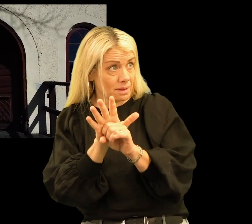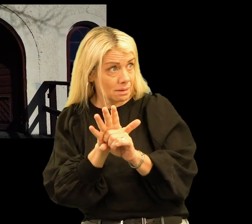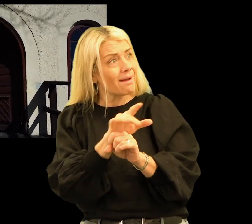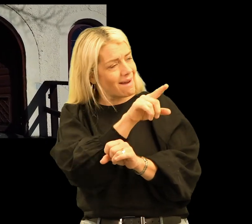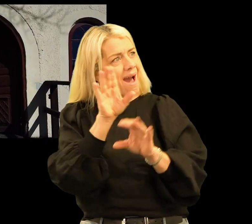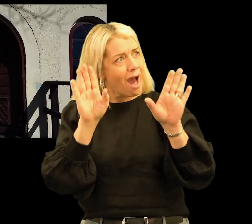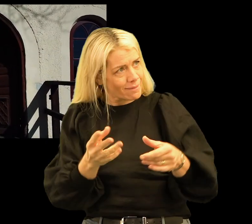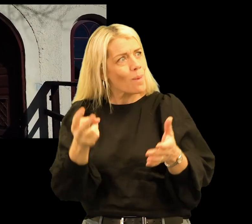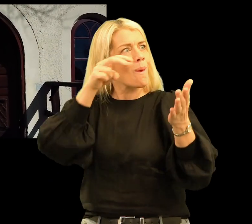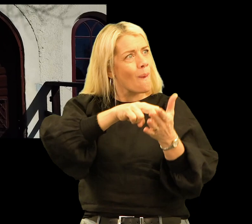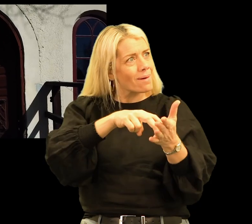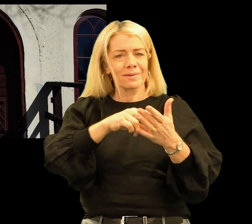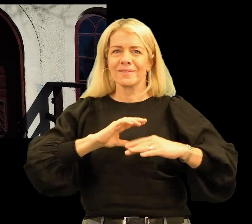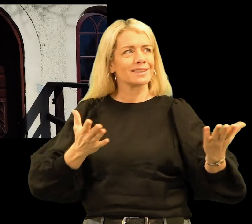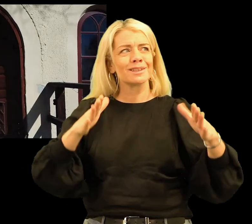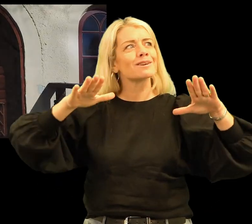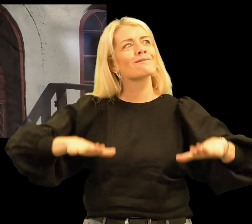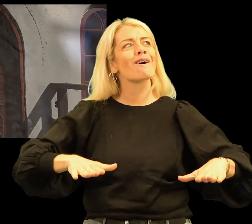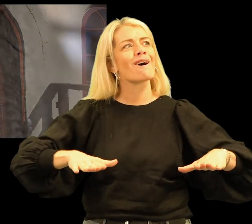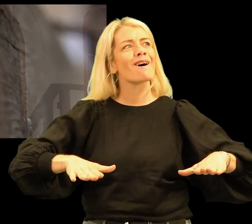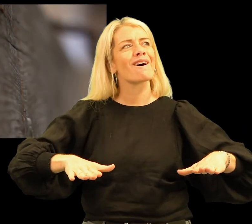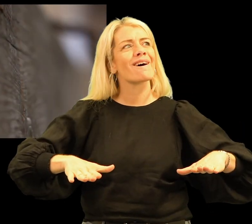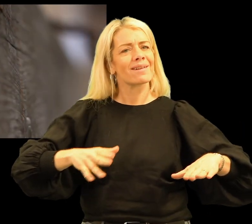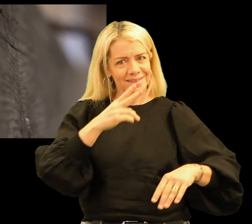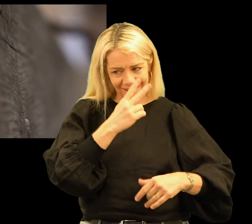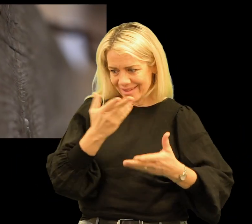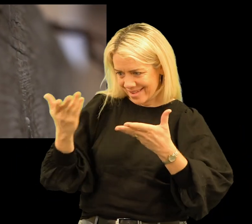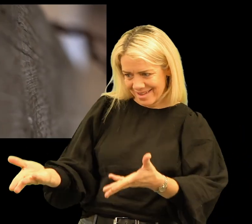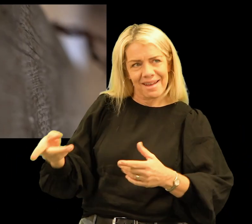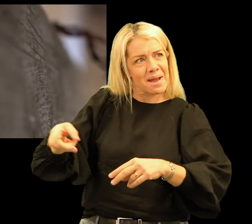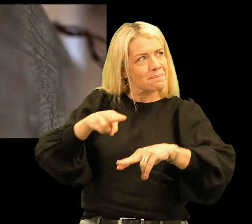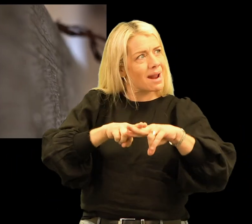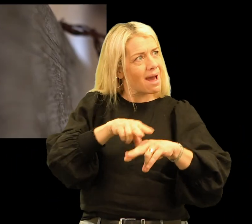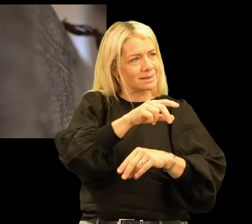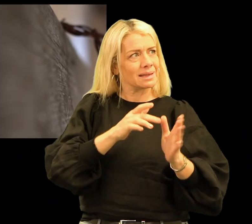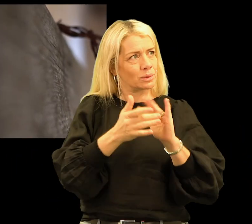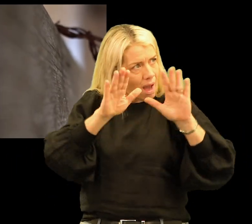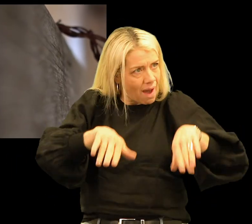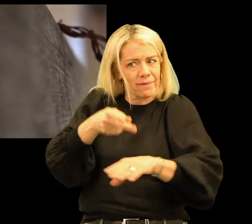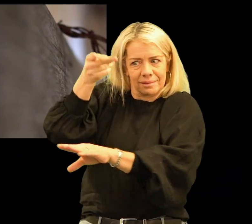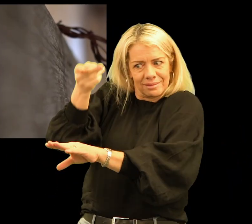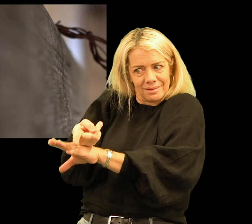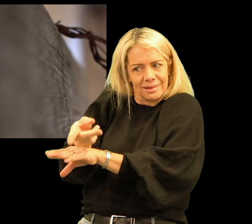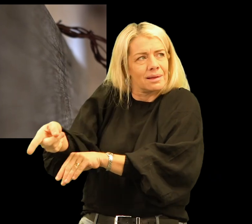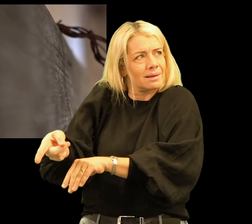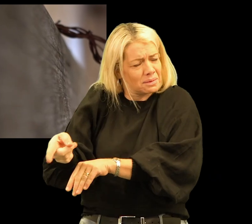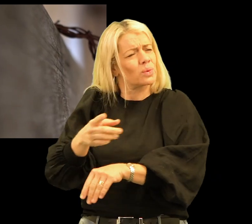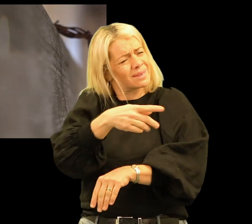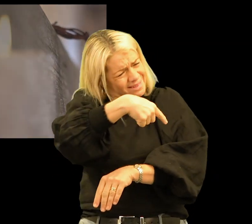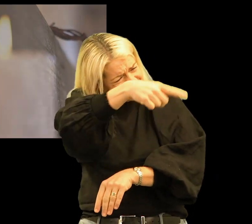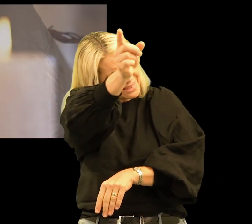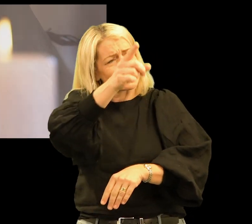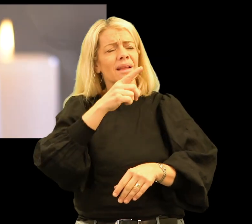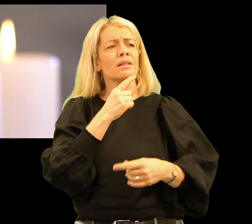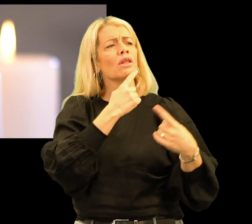har uppstått. Han är inte här. Se, här är platsen där han blev lagd. Men gå och säg